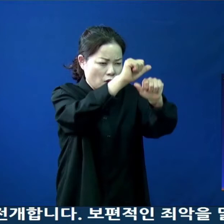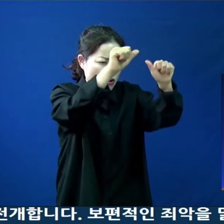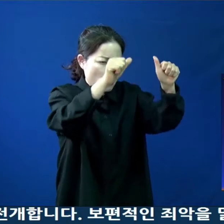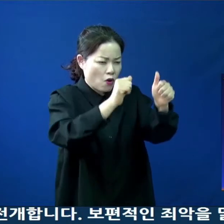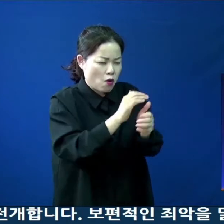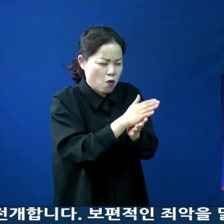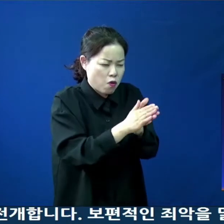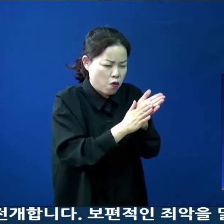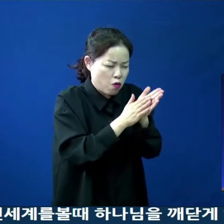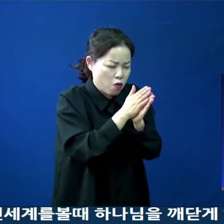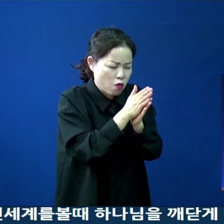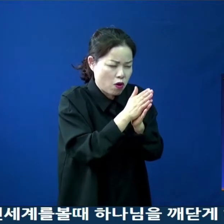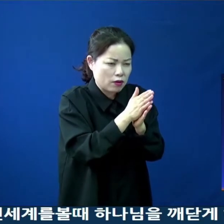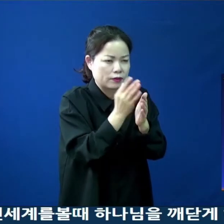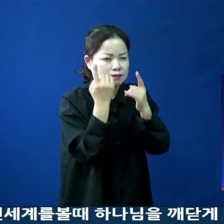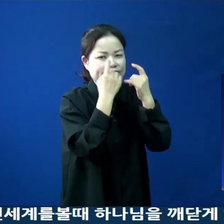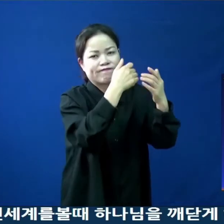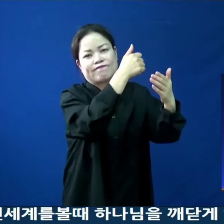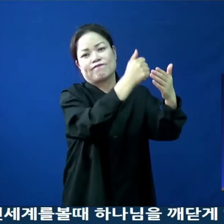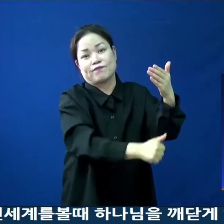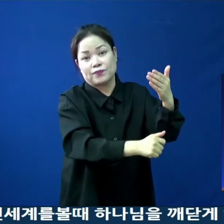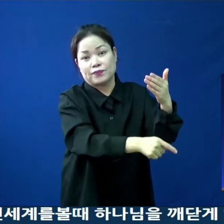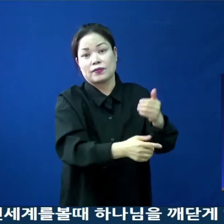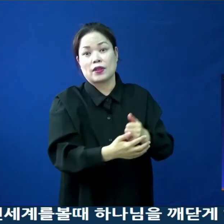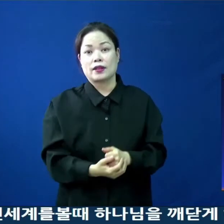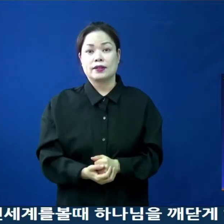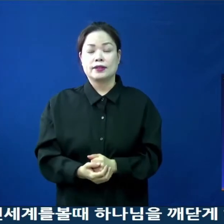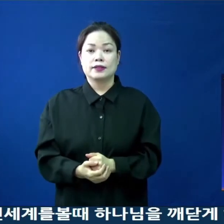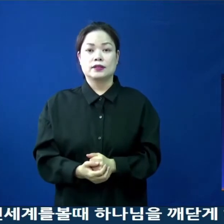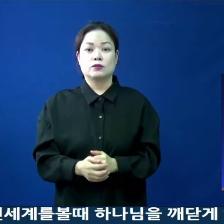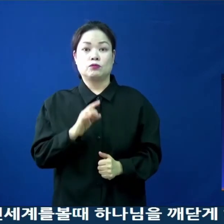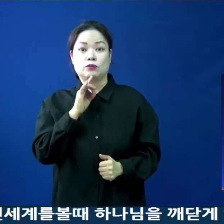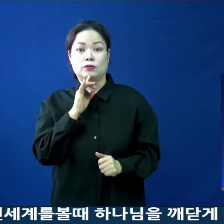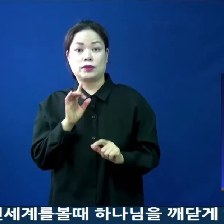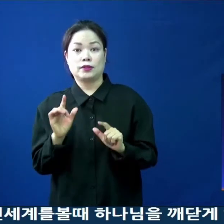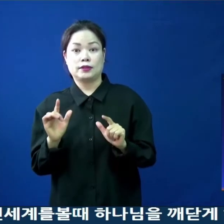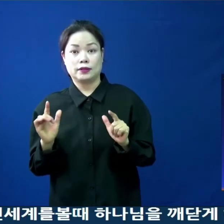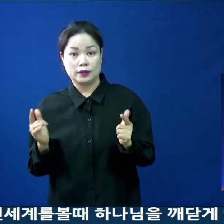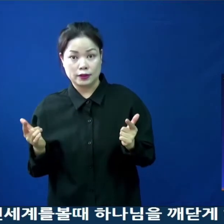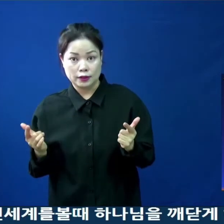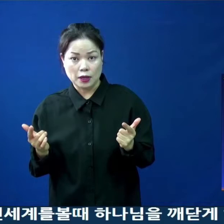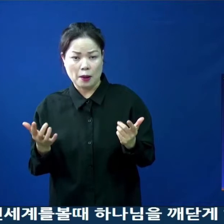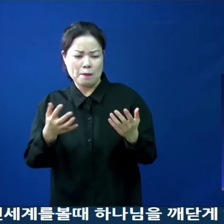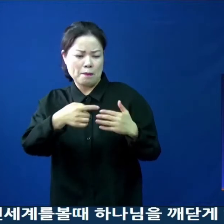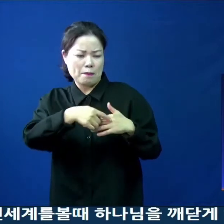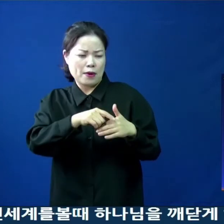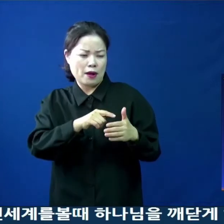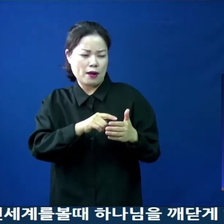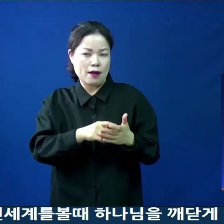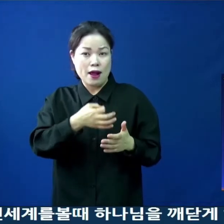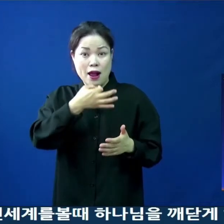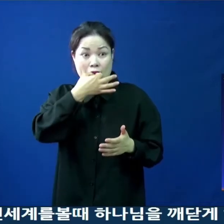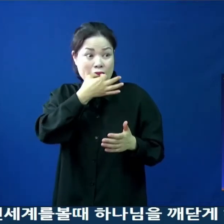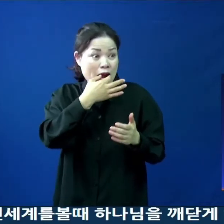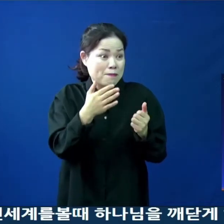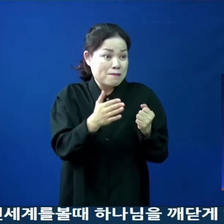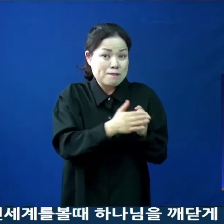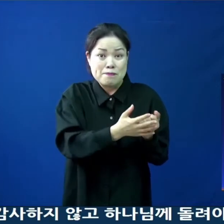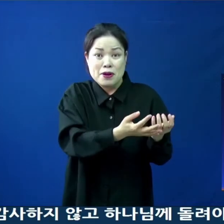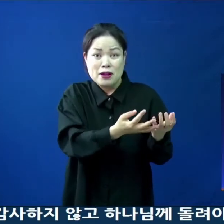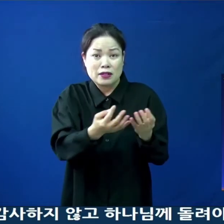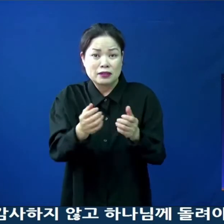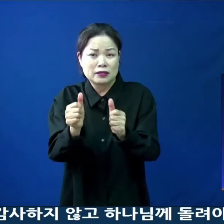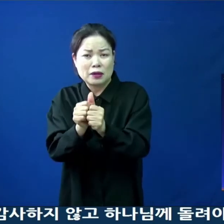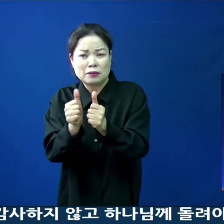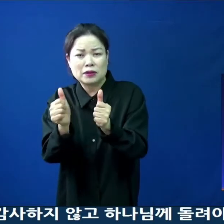숭배로 빠졌다라고 고발하고 있습니다. 그뿐만 아니라 마음의 정욕이 부를 듯해서